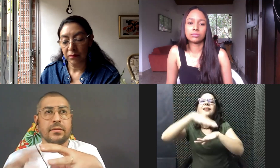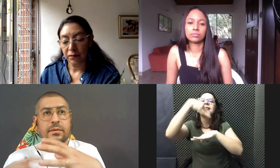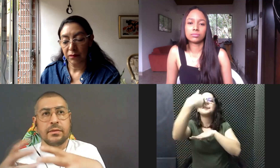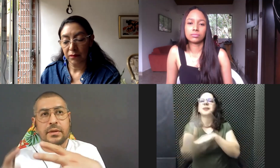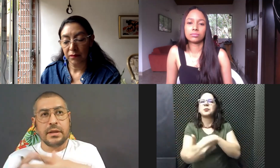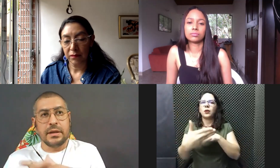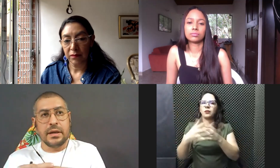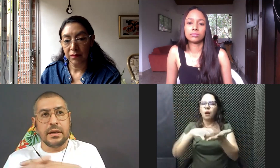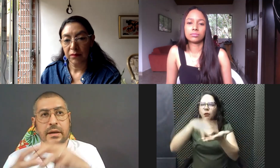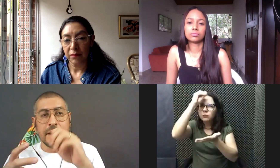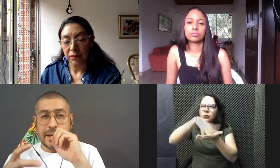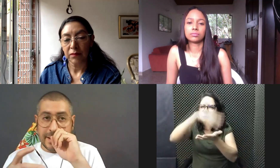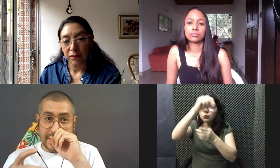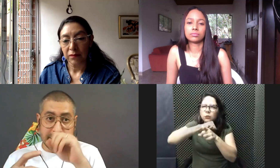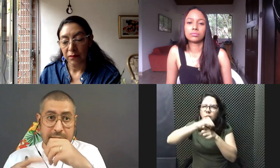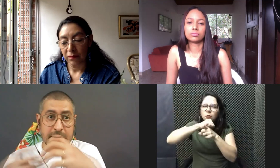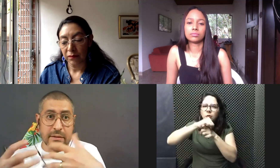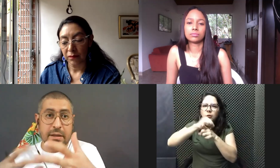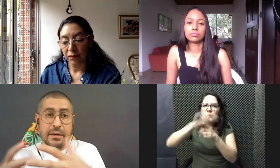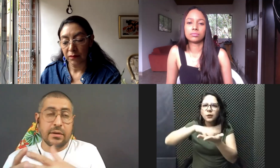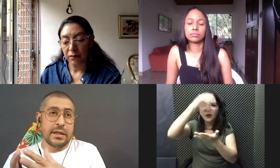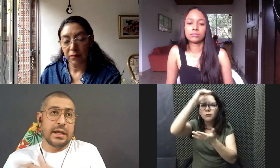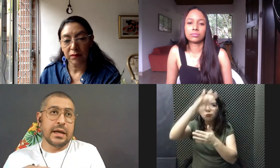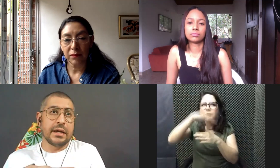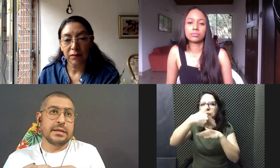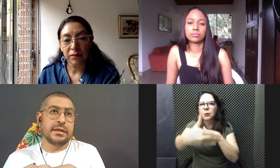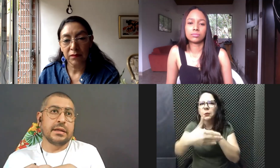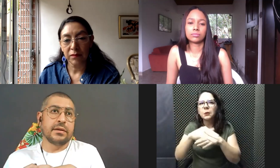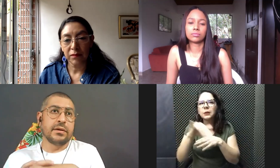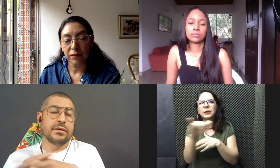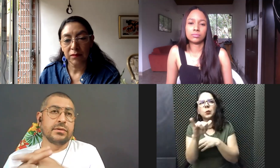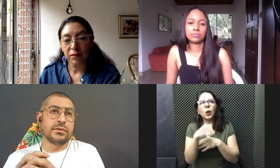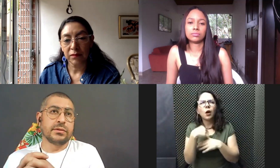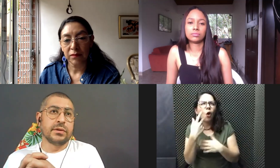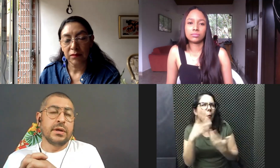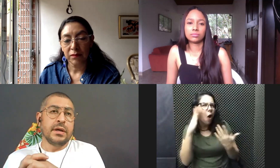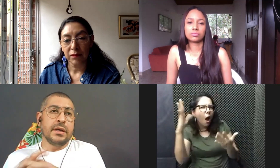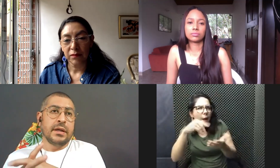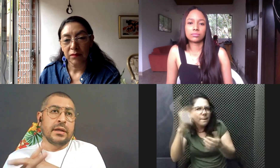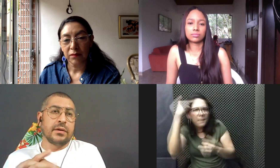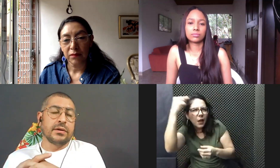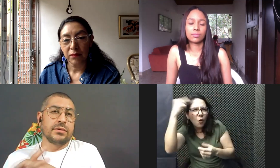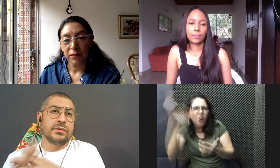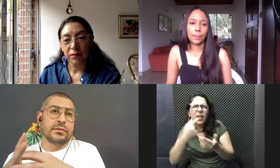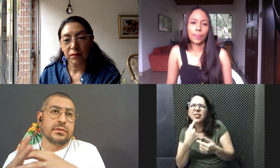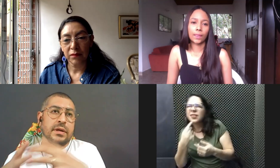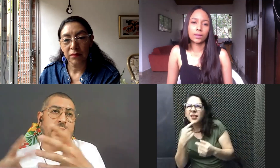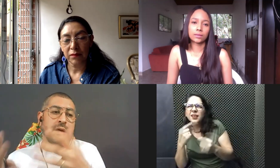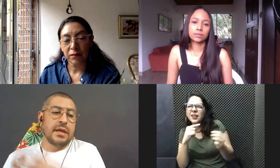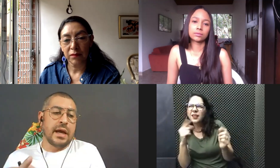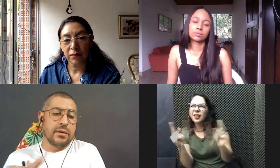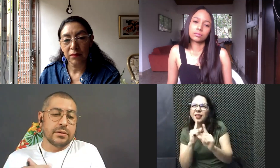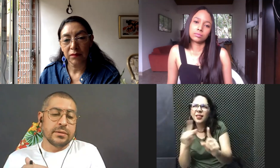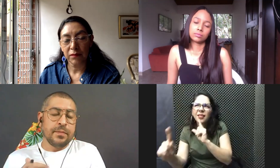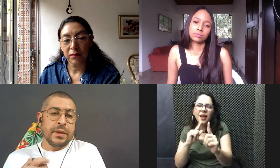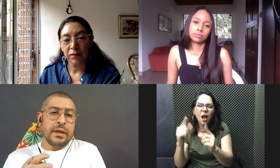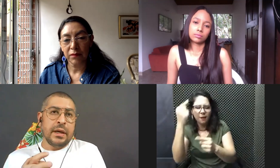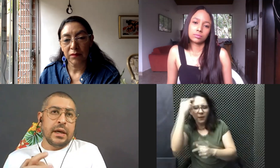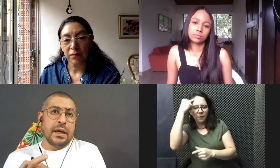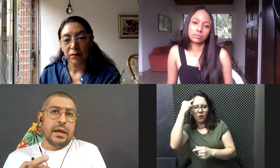prácticamente como decir lo que tenían que decir dentro de sus dentro de sus